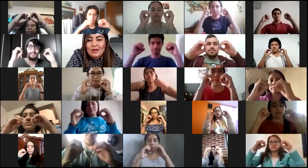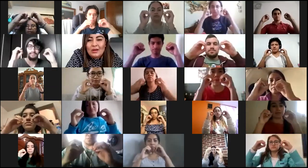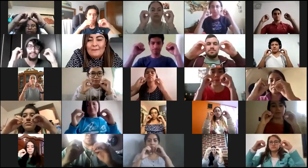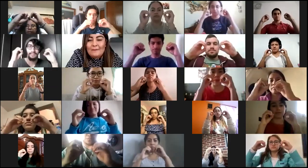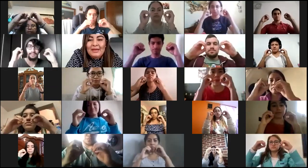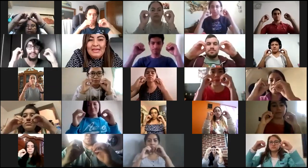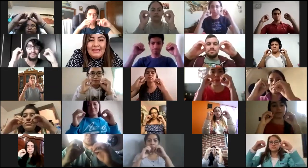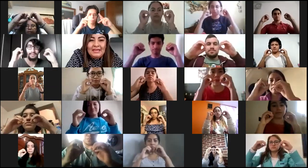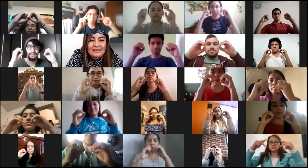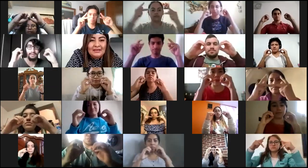P.